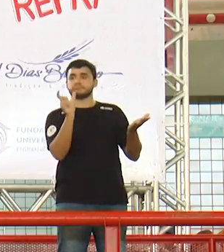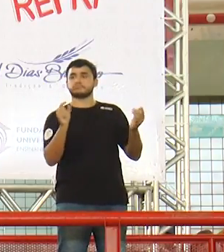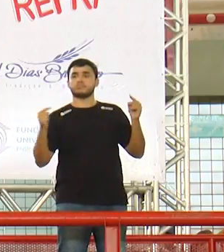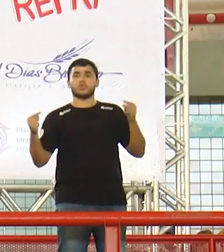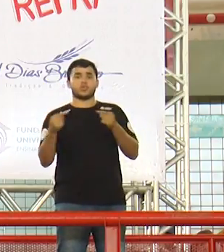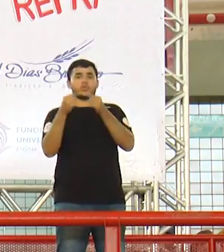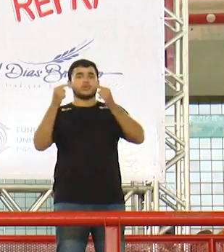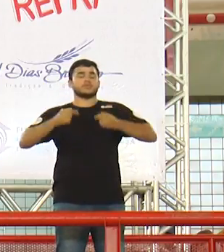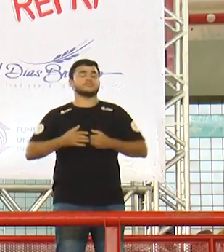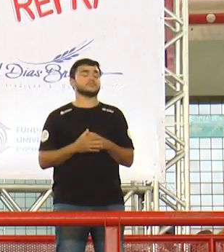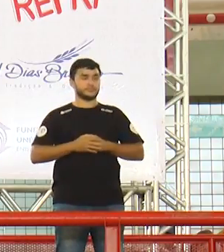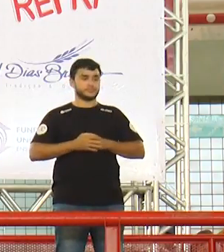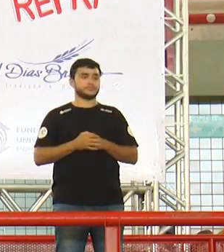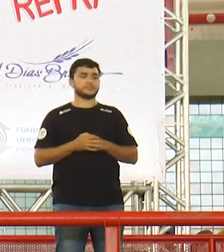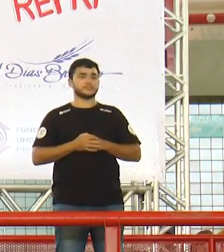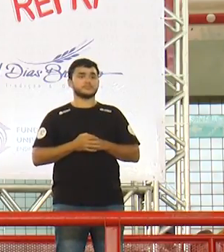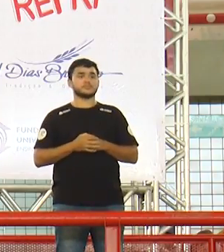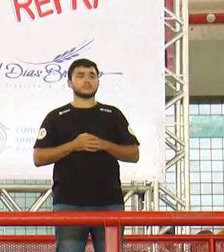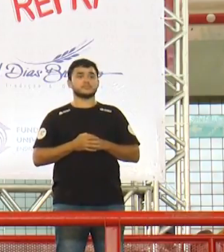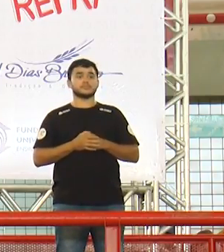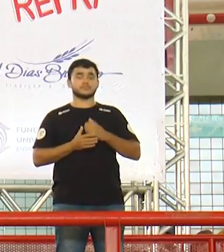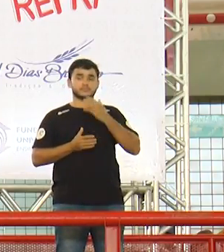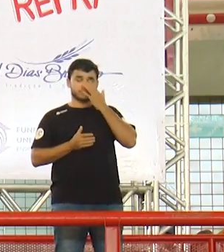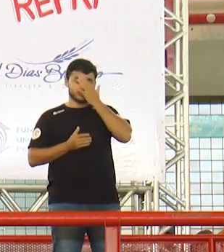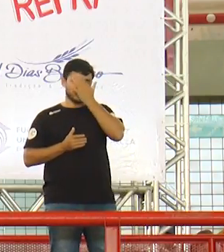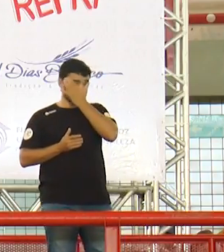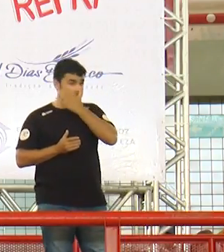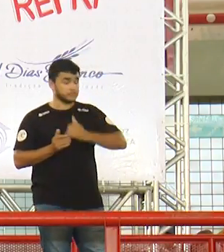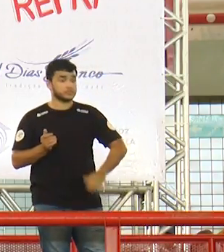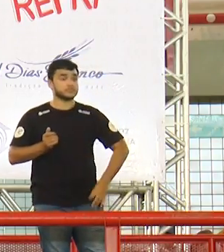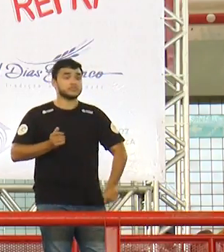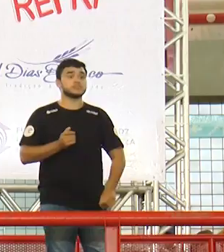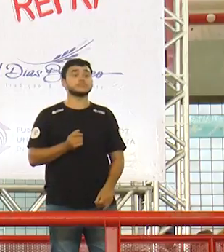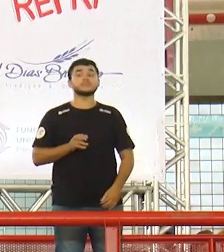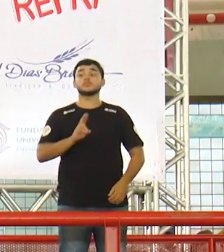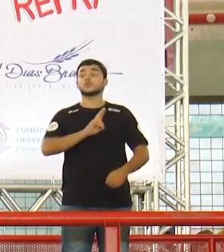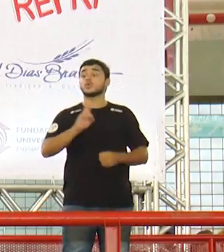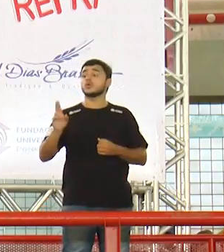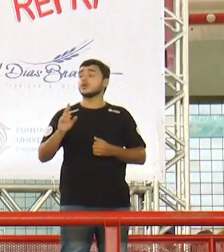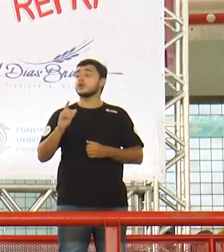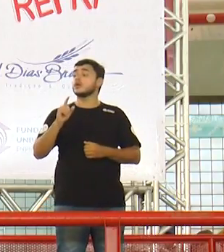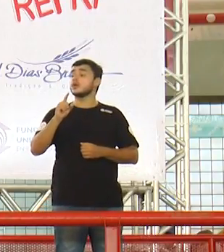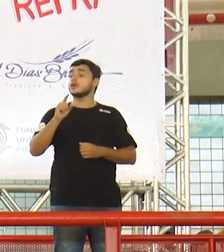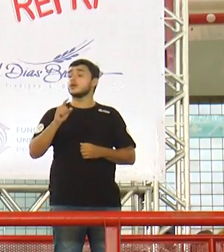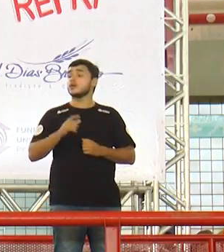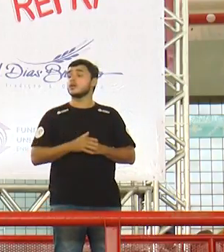situacional ou erudita? Qual é a resposta? Está na alternativa?